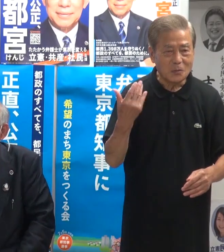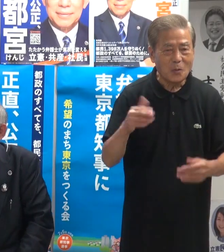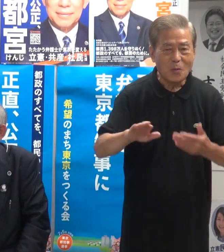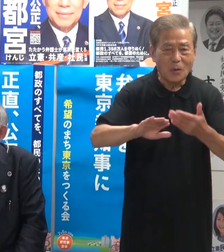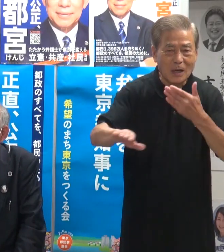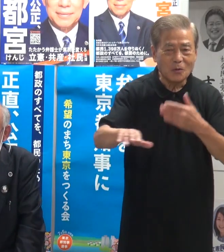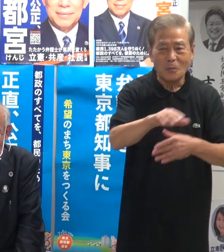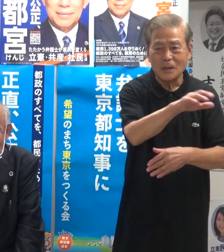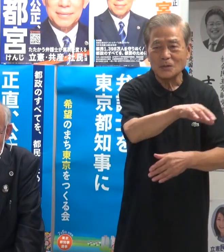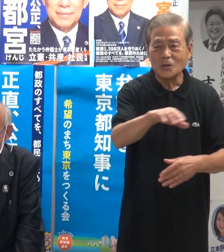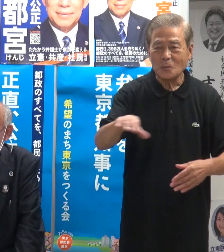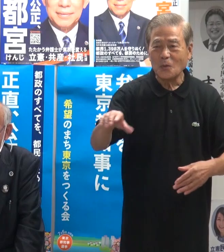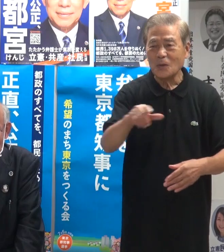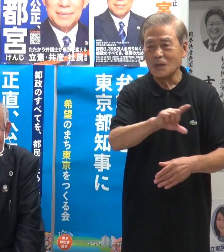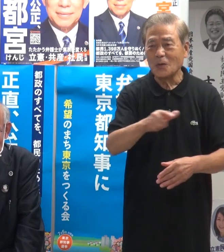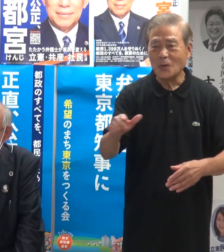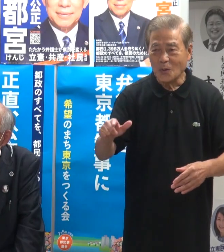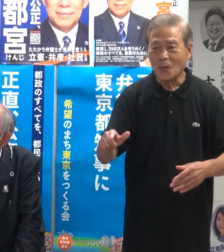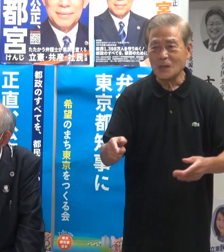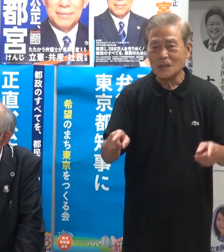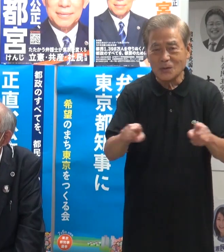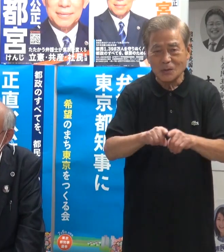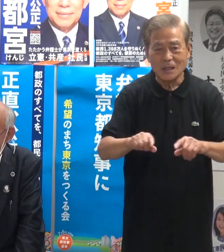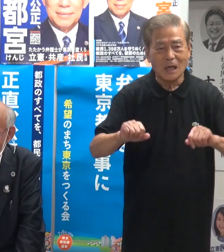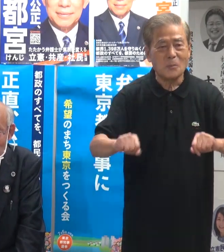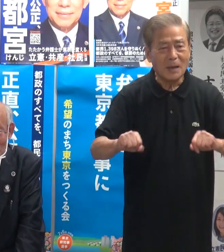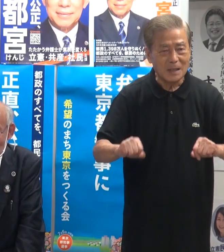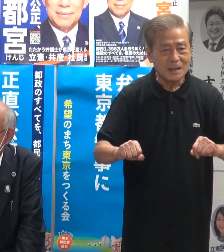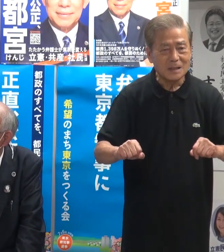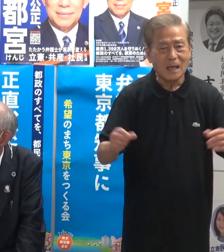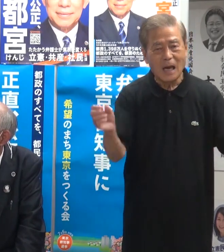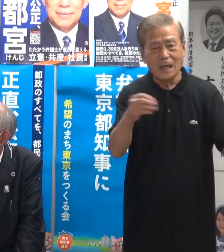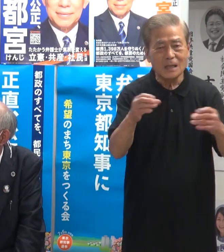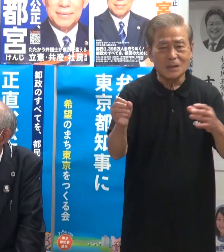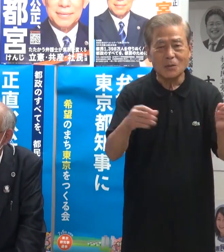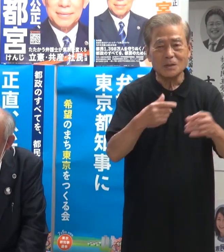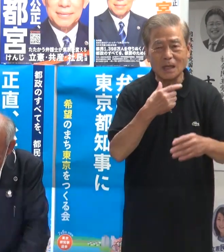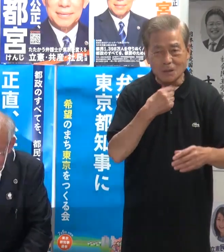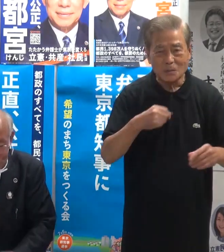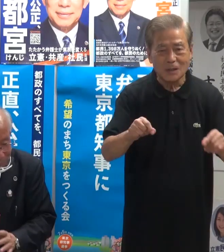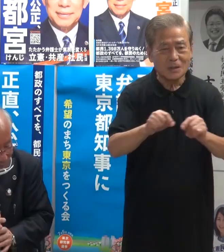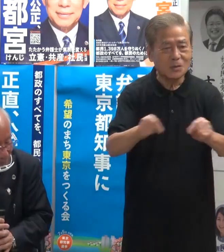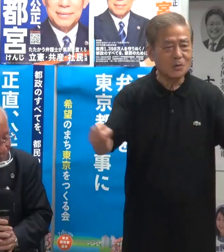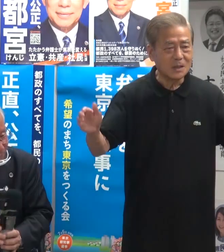ろ、お話できたらと思っております。長期間ありがとうござい